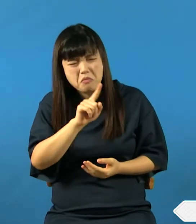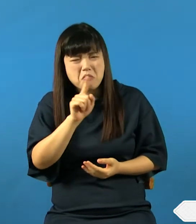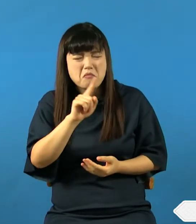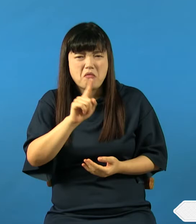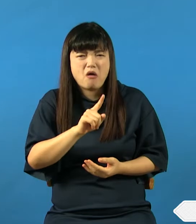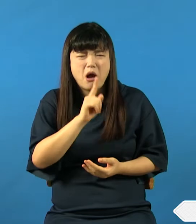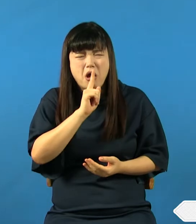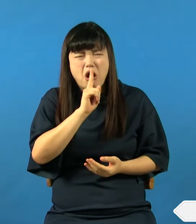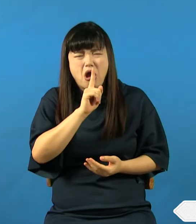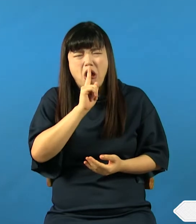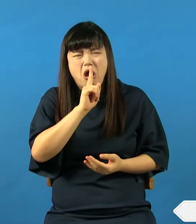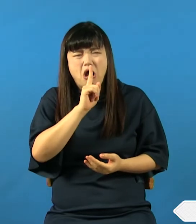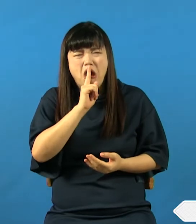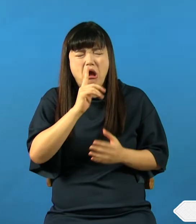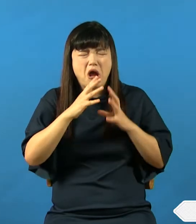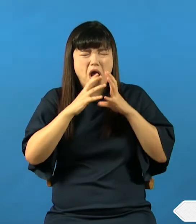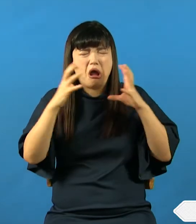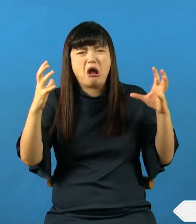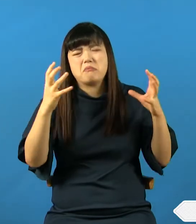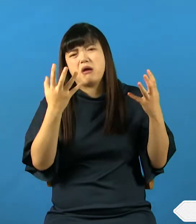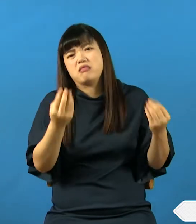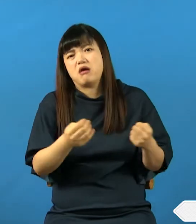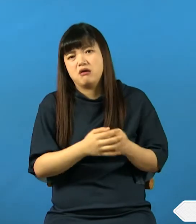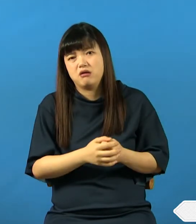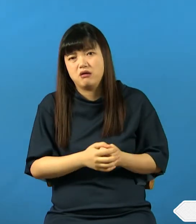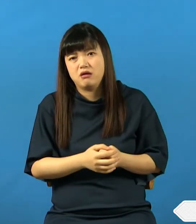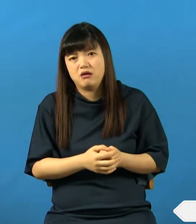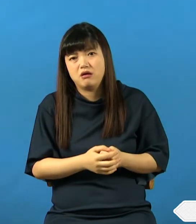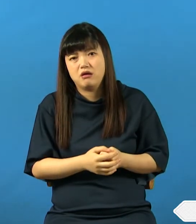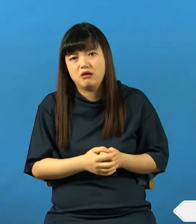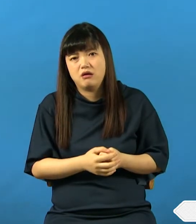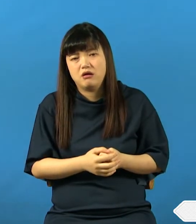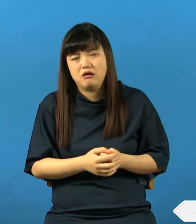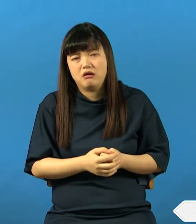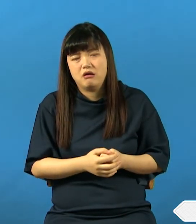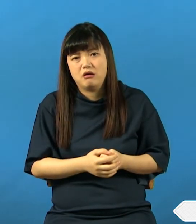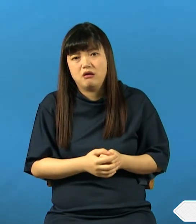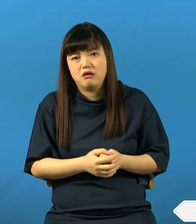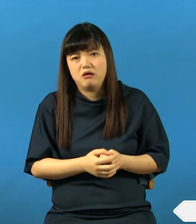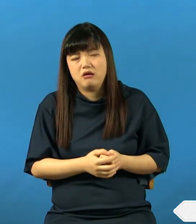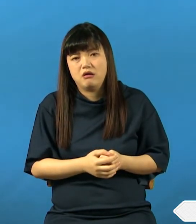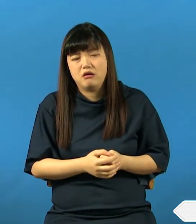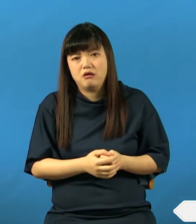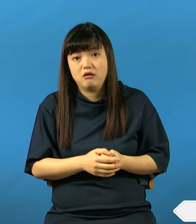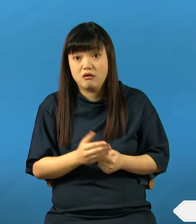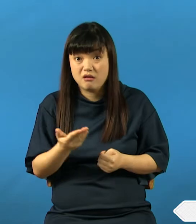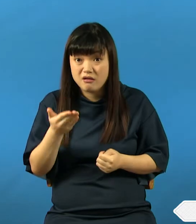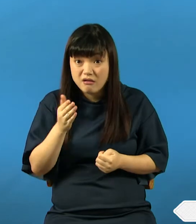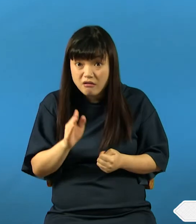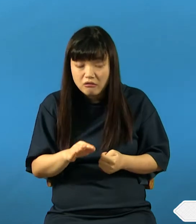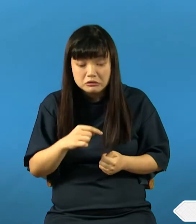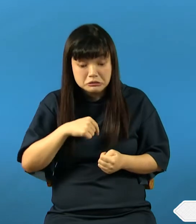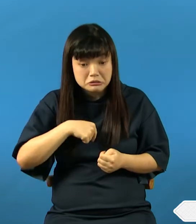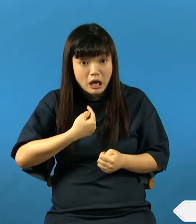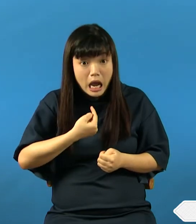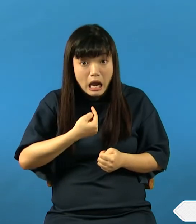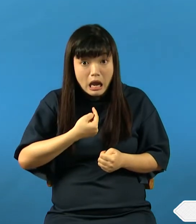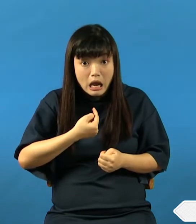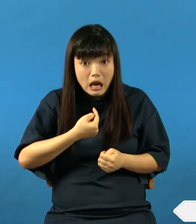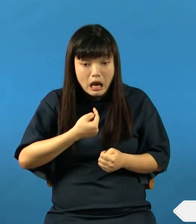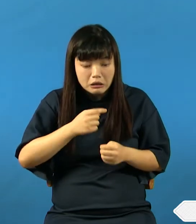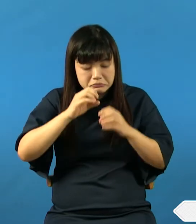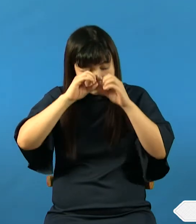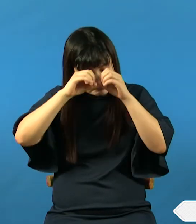안 되고 저래서 안 되고 이런 점이 잘못이고 저런 점이 잘못이고 비판은 잘합니다.